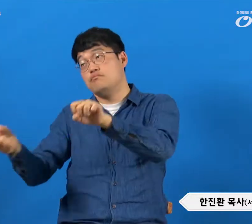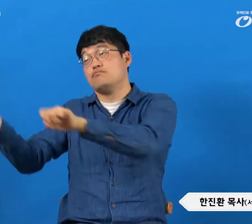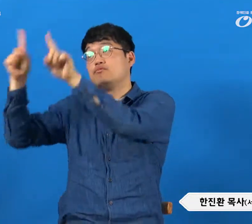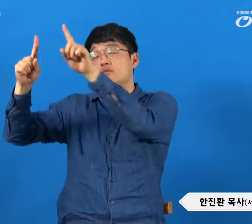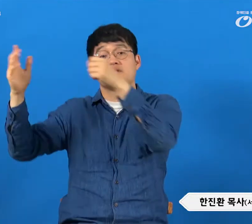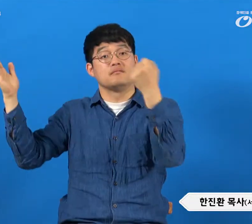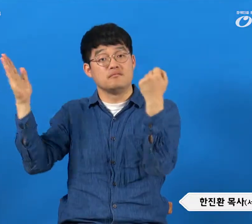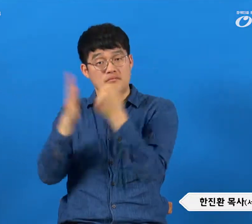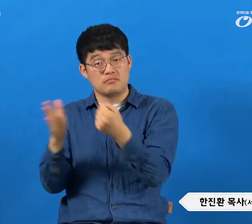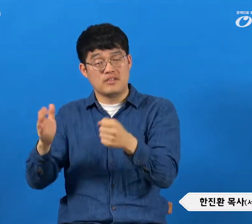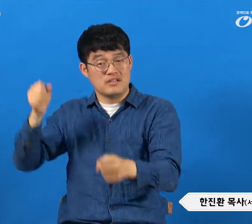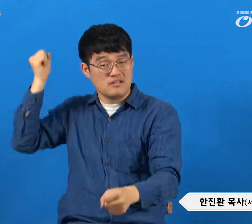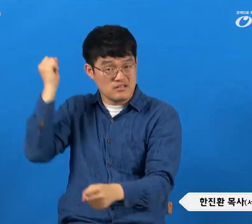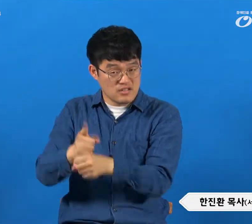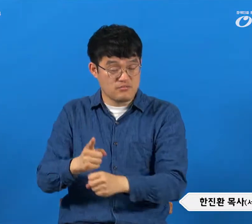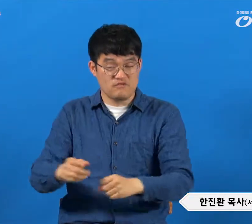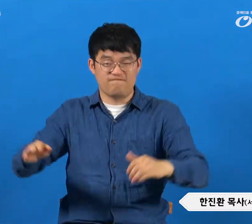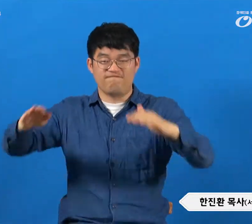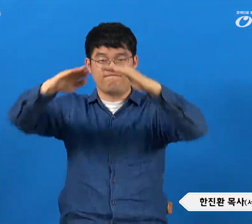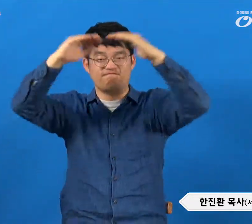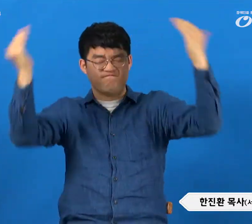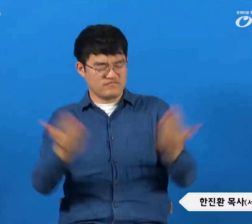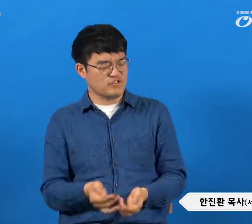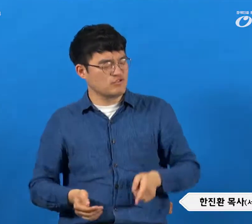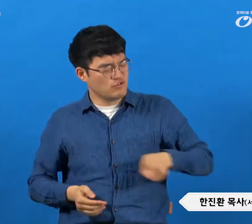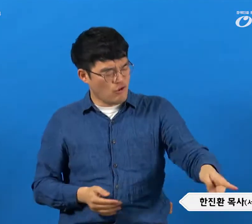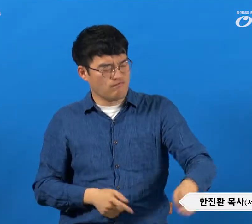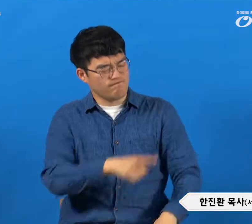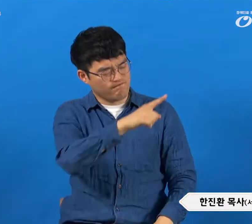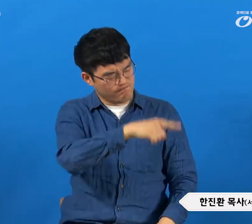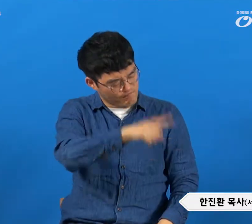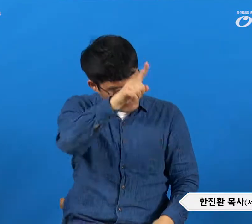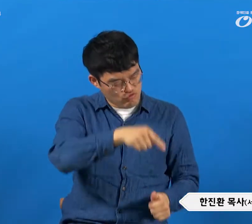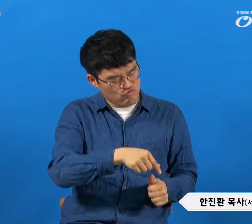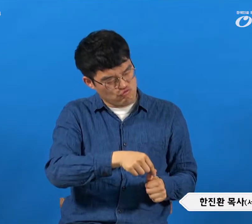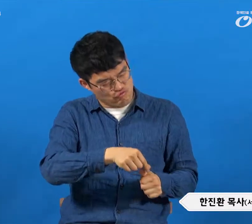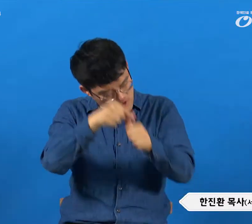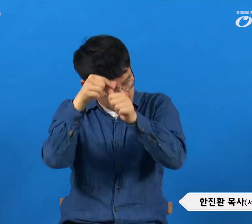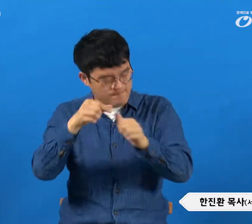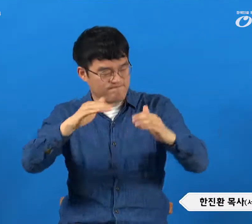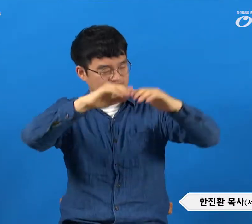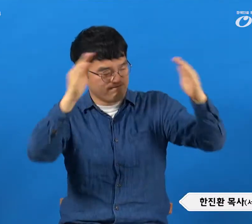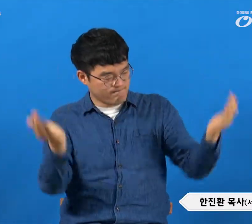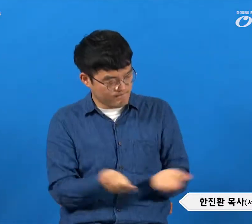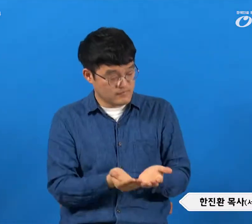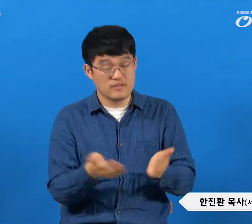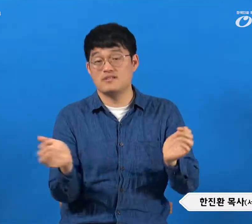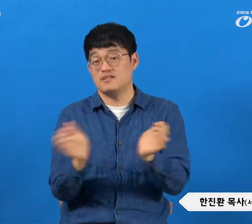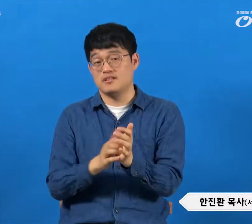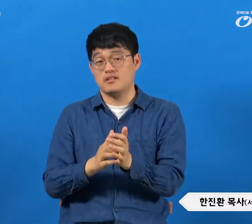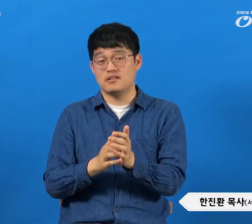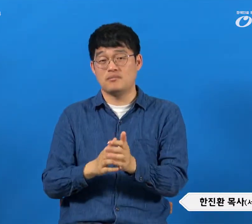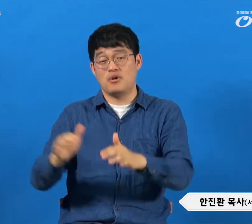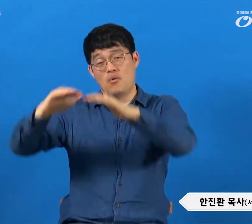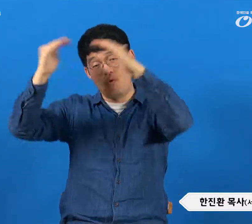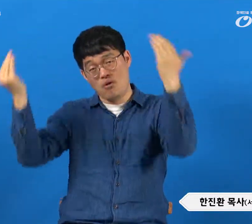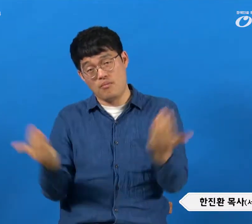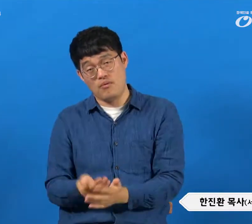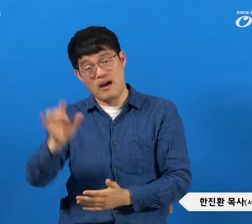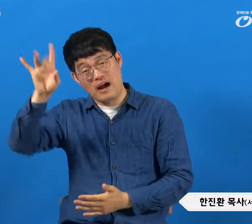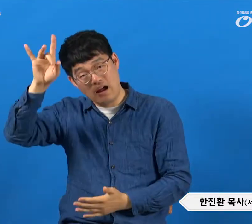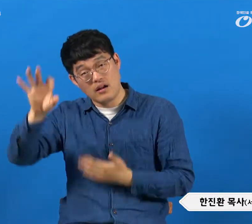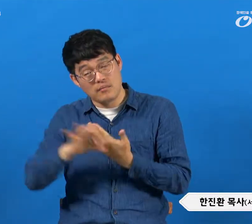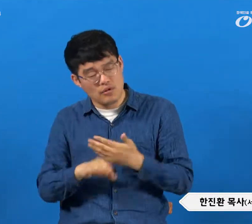이미 대자로 공표를 치셨습니다. 주님이 쳐주신 그 공표 하나면 우리 꼬표를 다